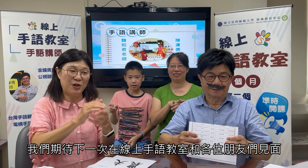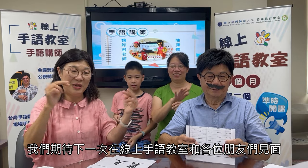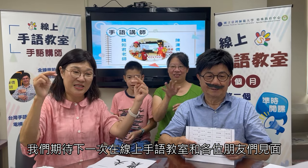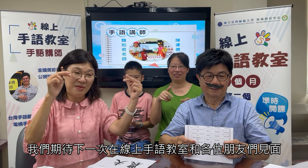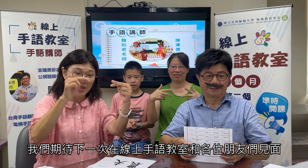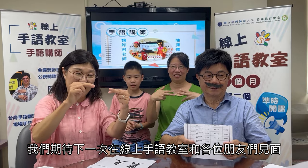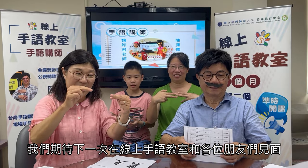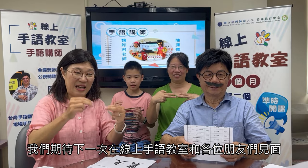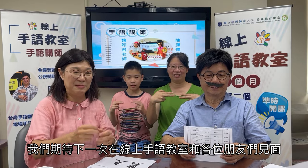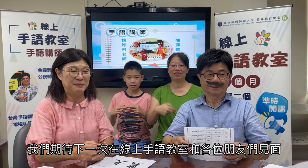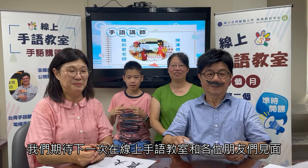们见面。